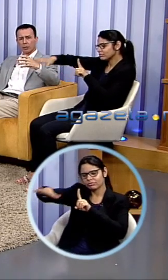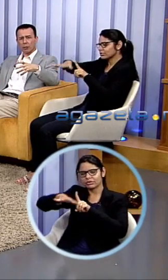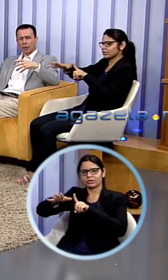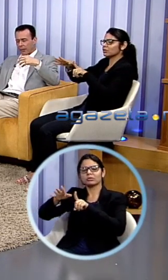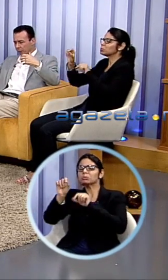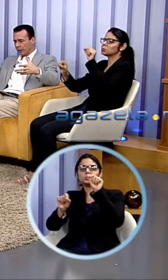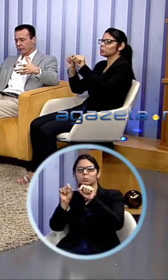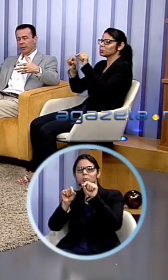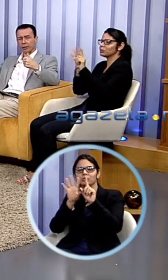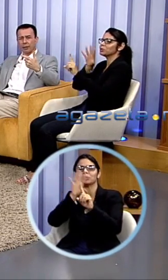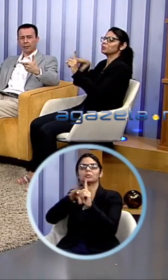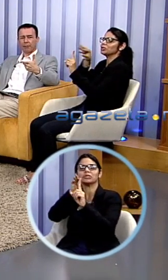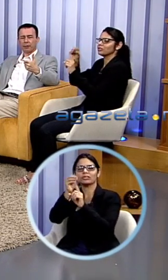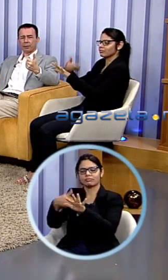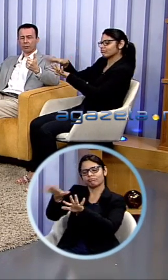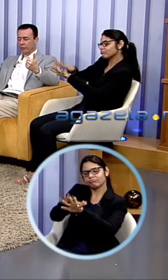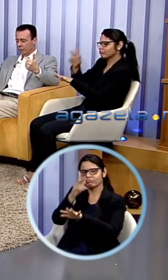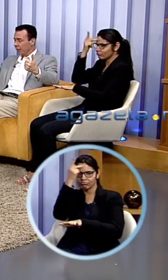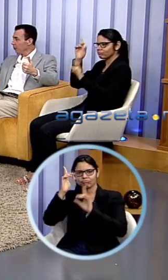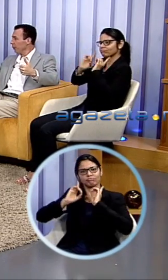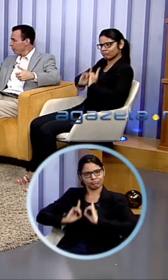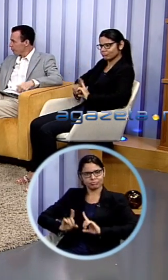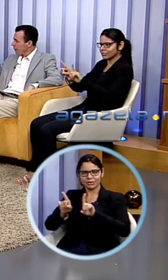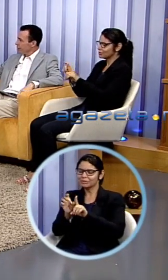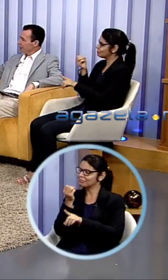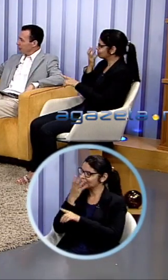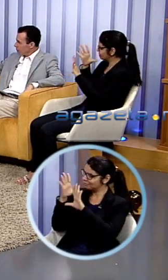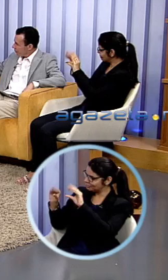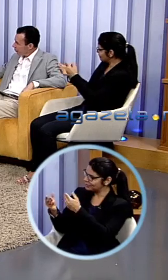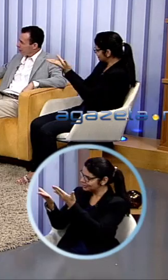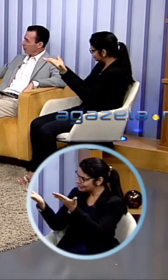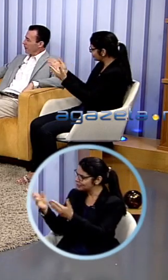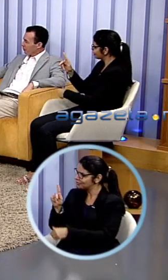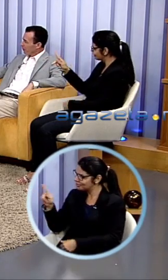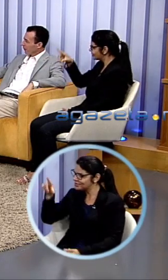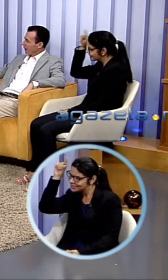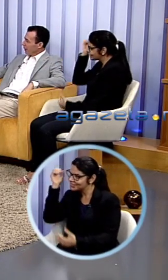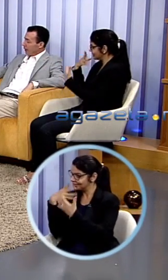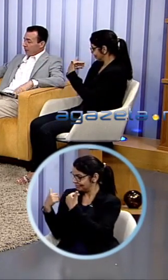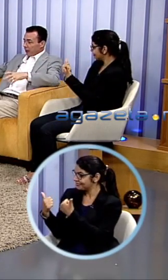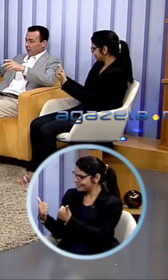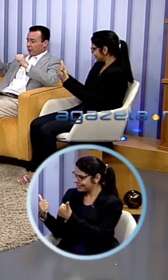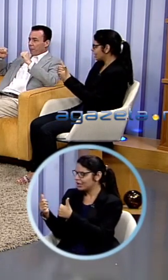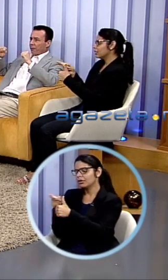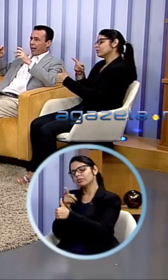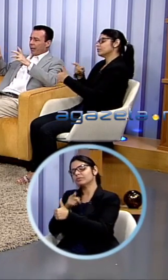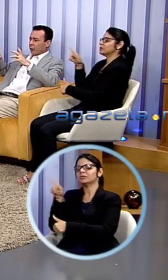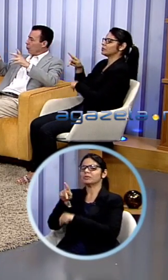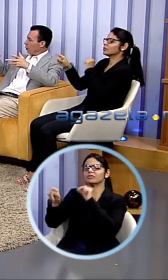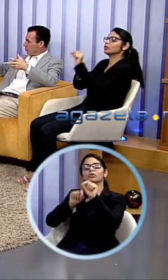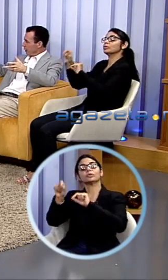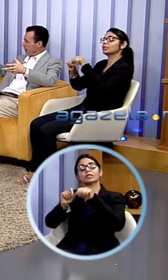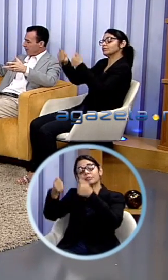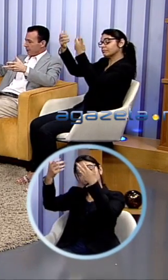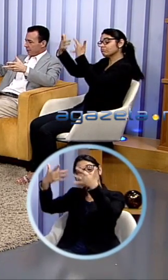inclusão para muita gente que tem deficiência auditiva boa noite gente boa noite Professor Tudo bem boa noite tudo bem Primeiro Professor vamos falar do